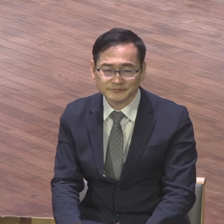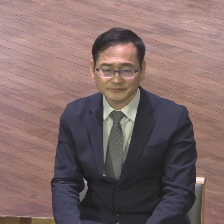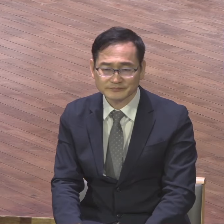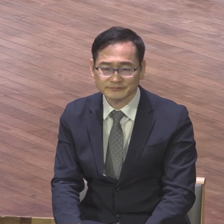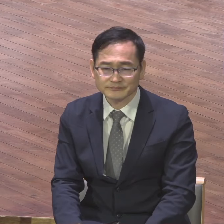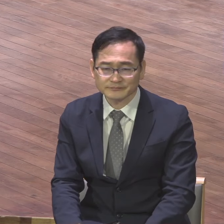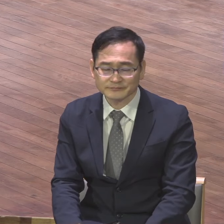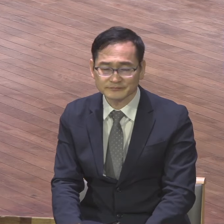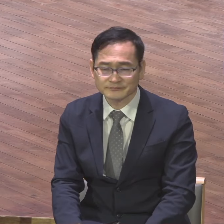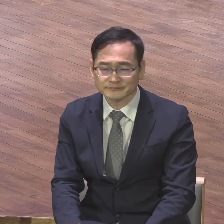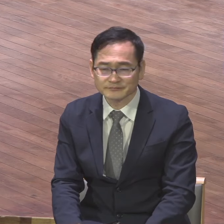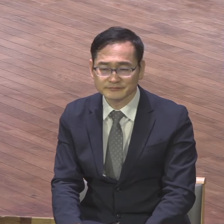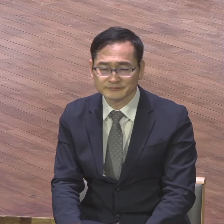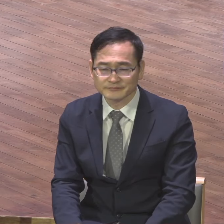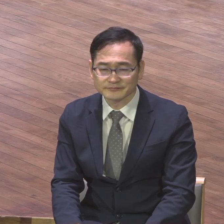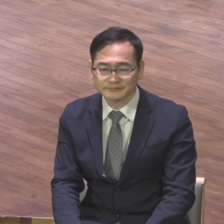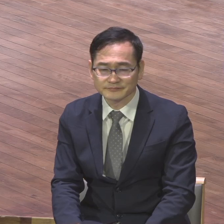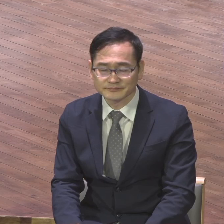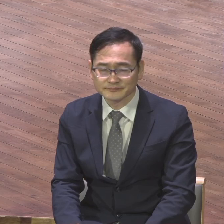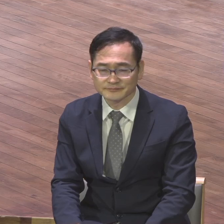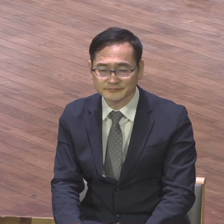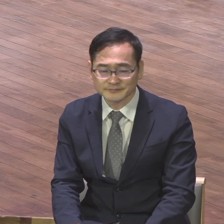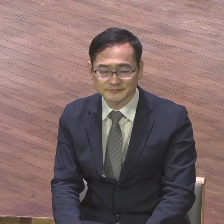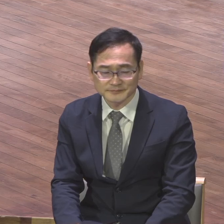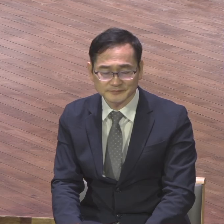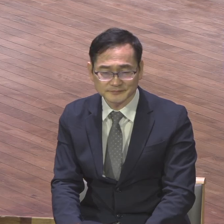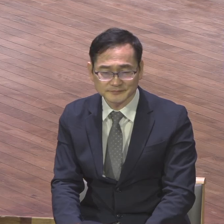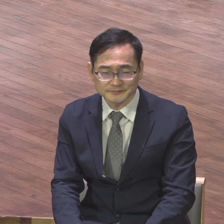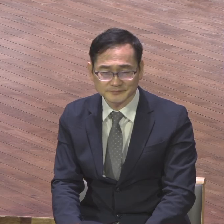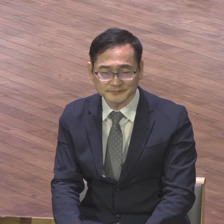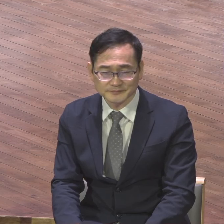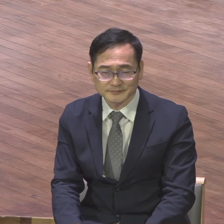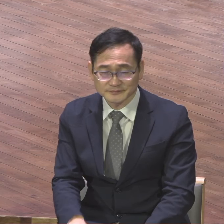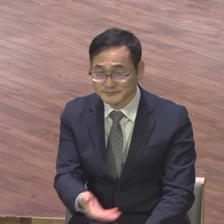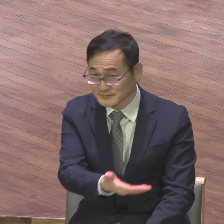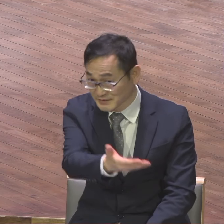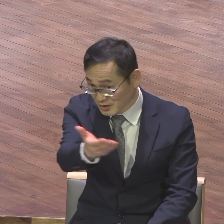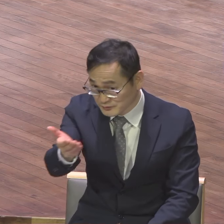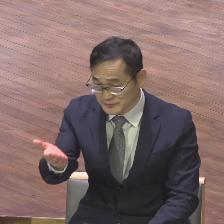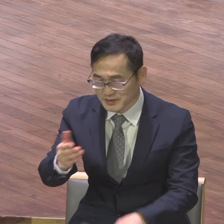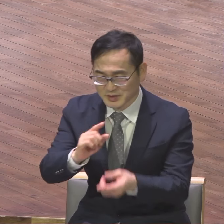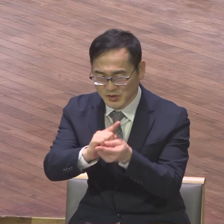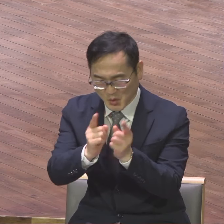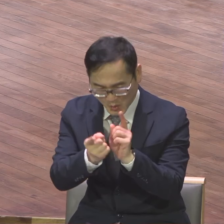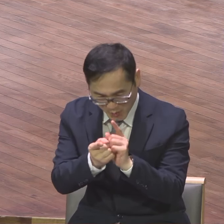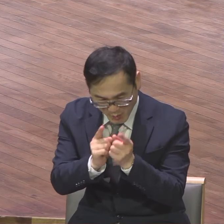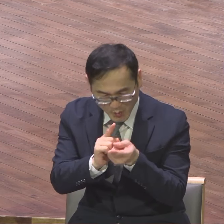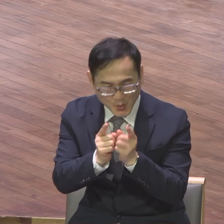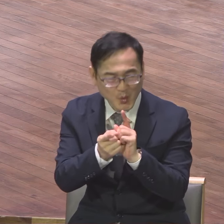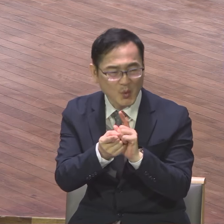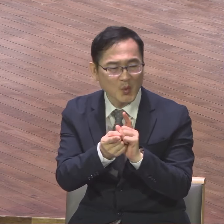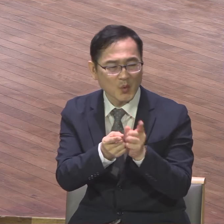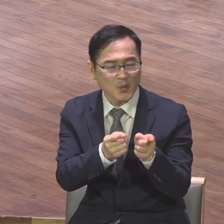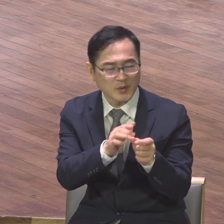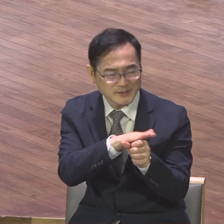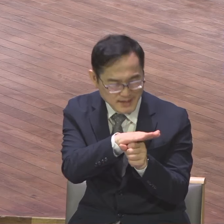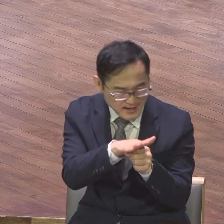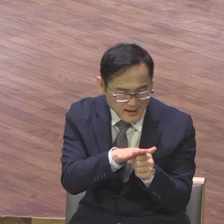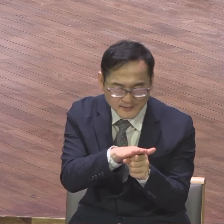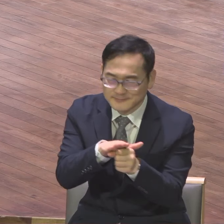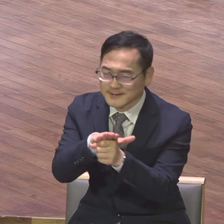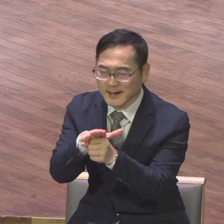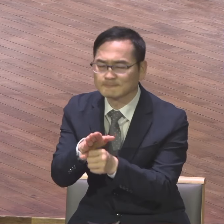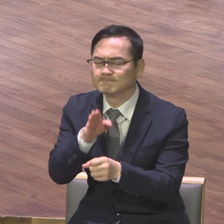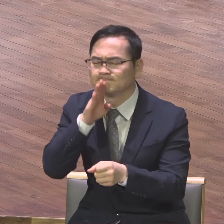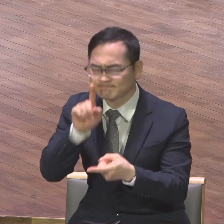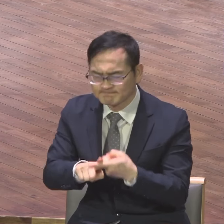마땅하다. 그래서 마땅하다. 영계 모든 성도들, 모두 우리 가족들 서로를 향한 마땅한